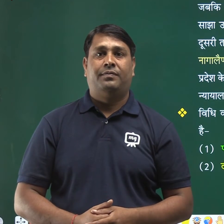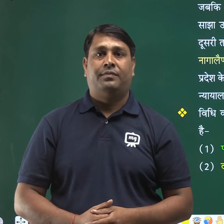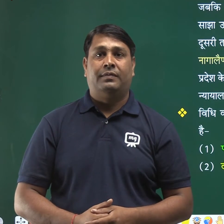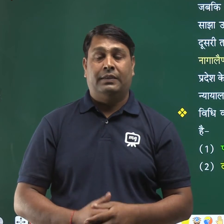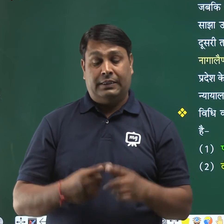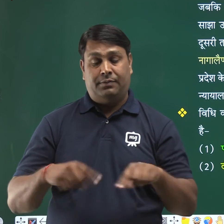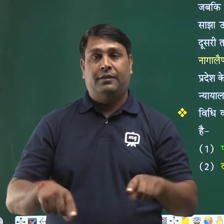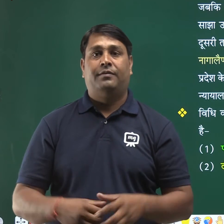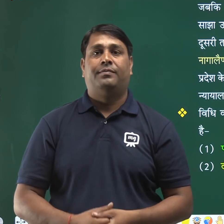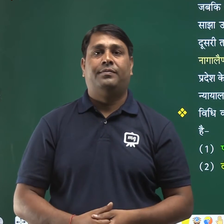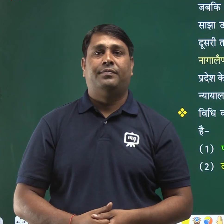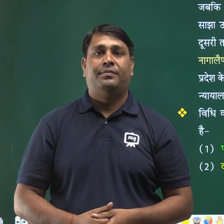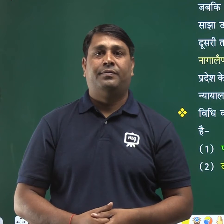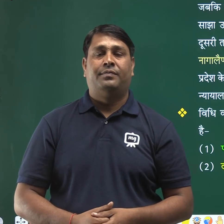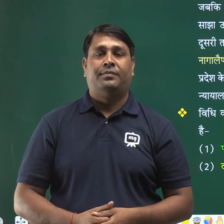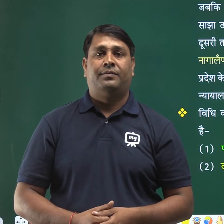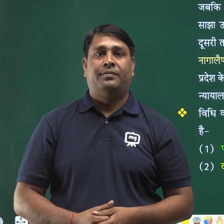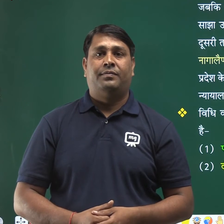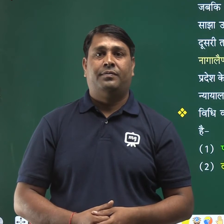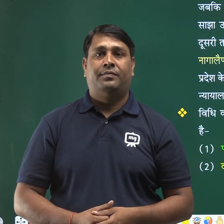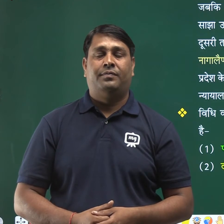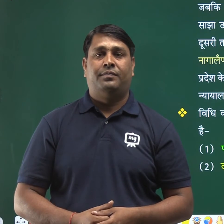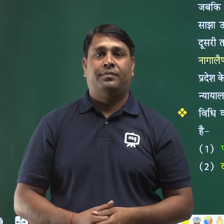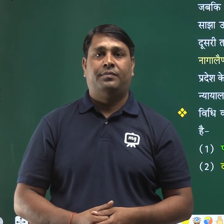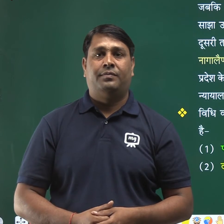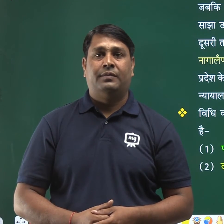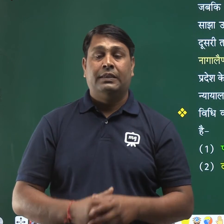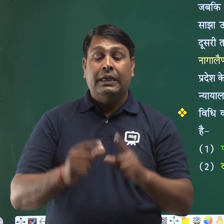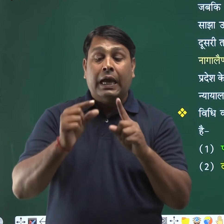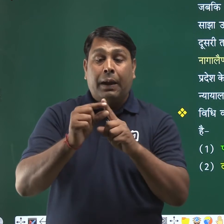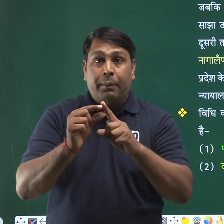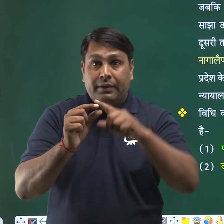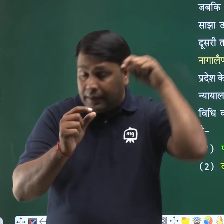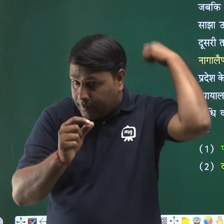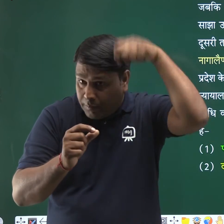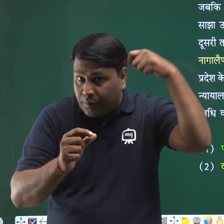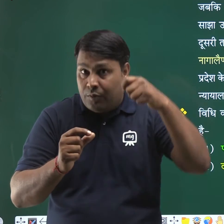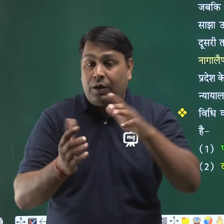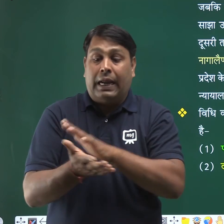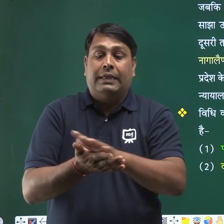जबकि पंजाब और हरियाणा का